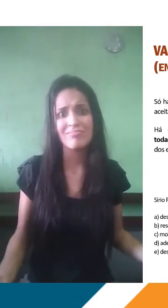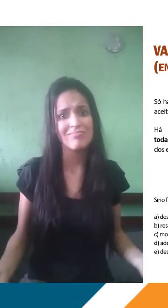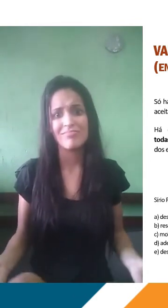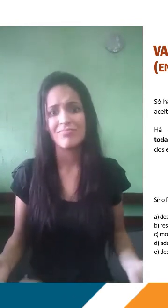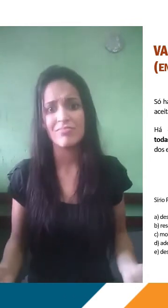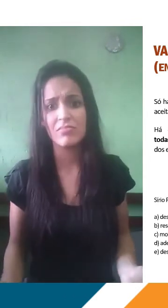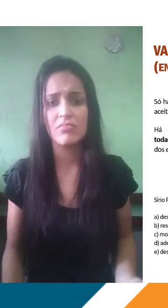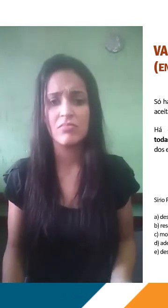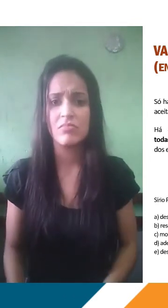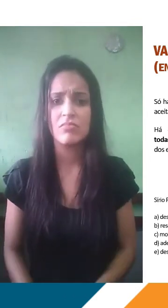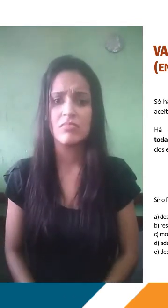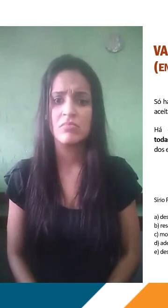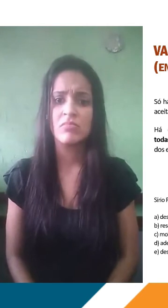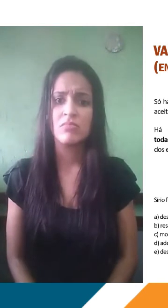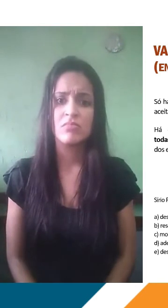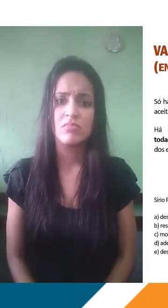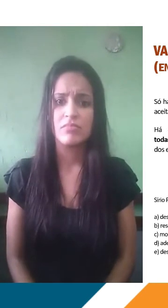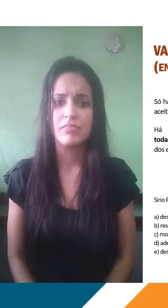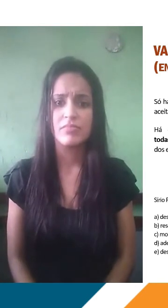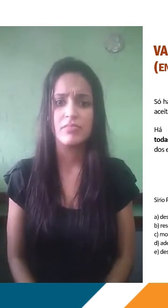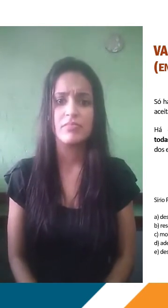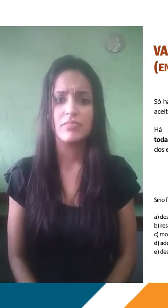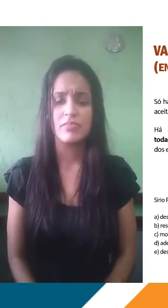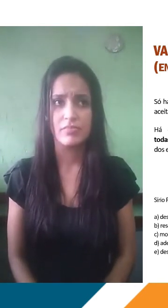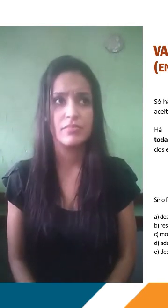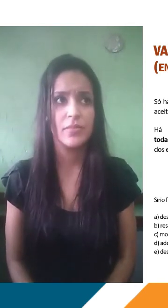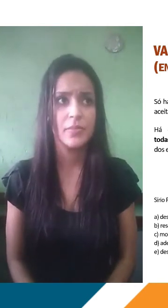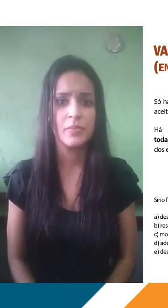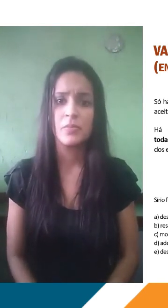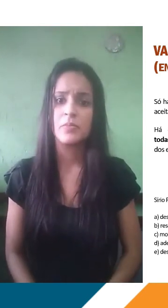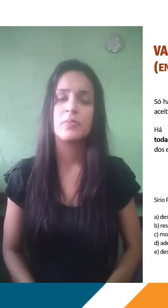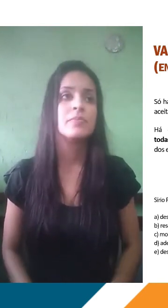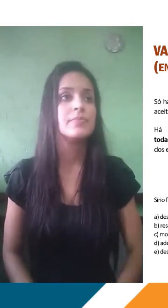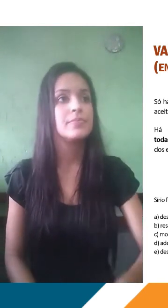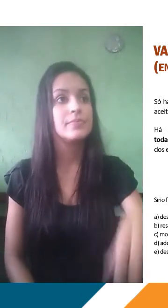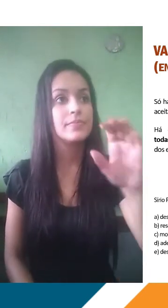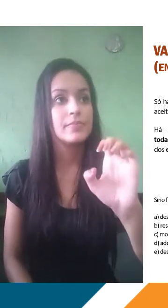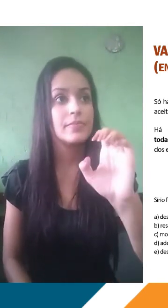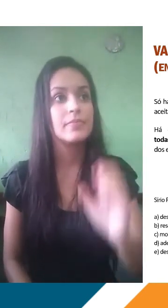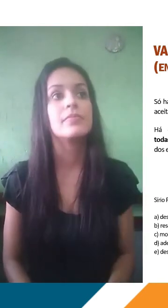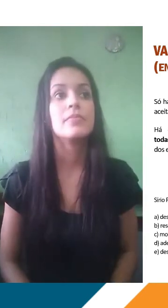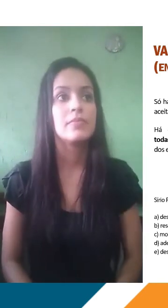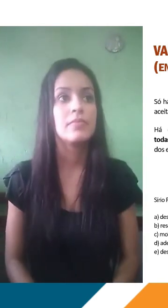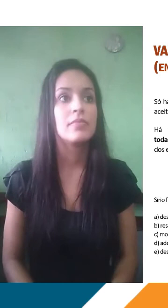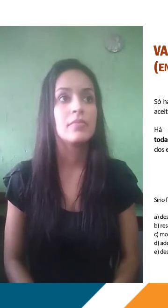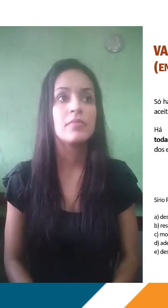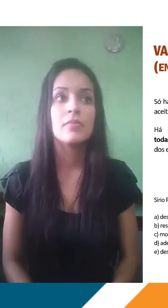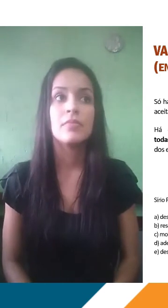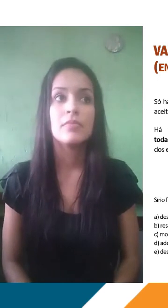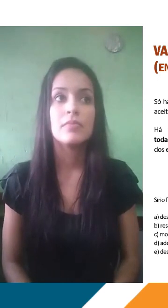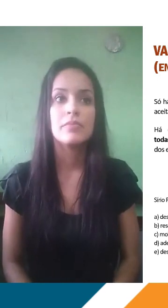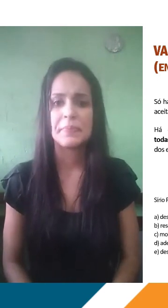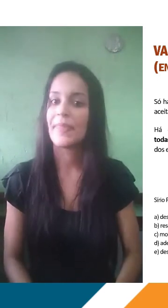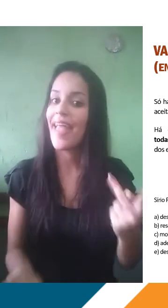situação de produção exige uma adequação linguística diferente A letra E já pode ser questionada desde o